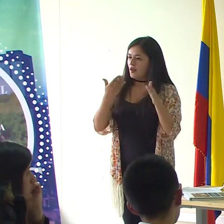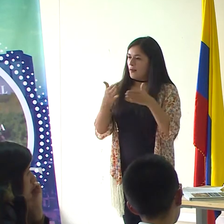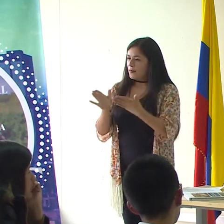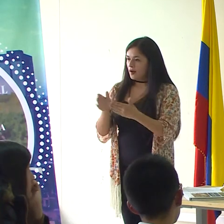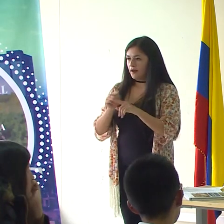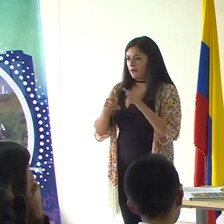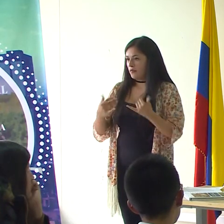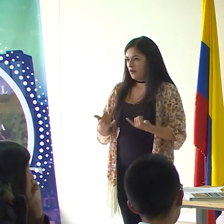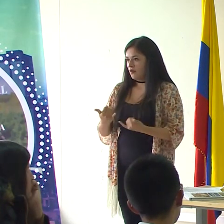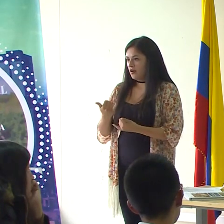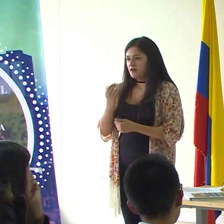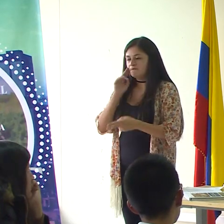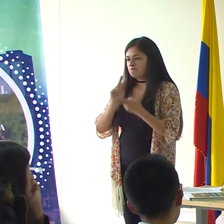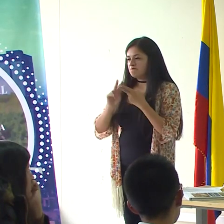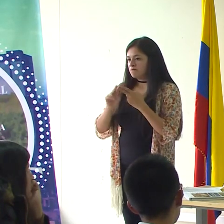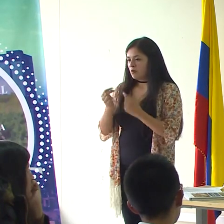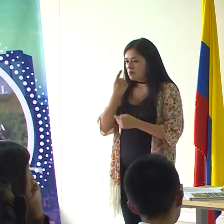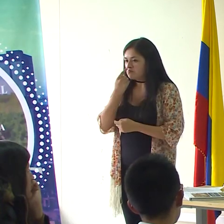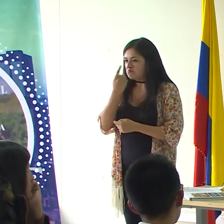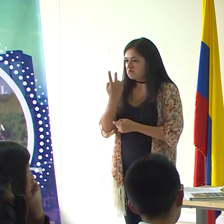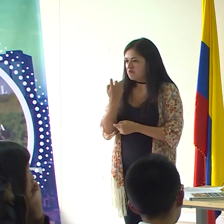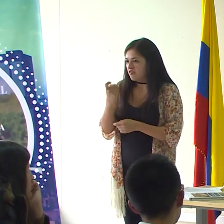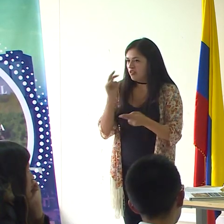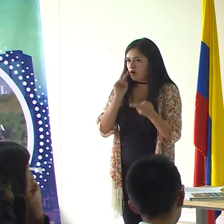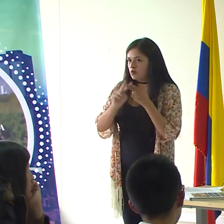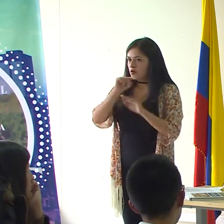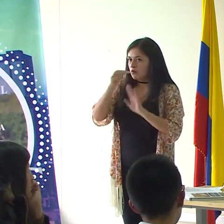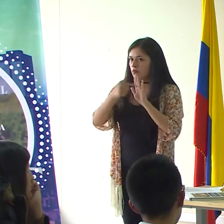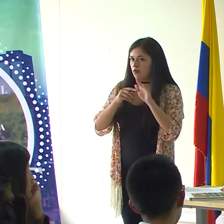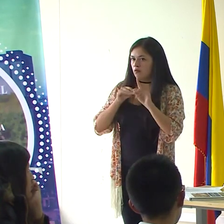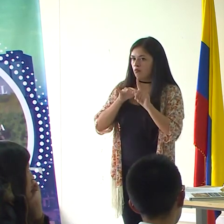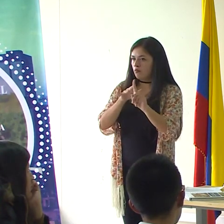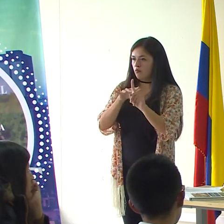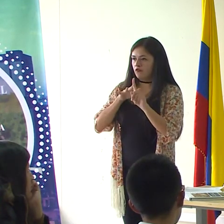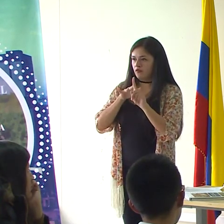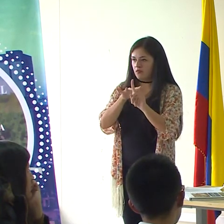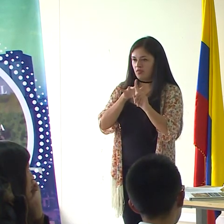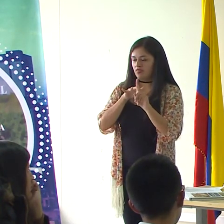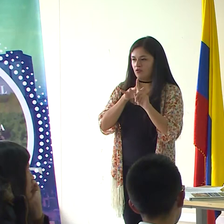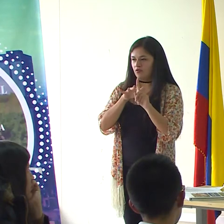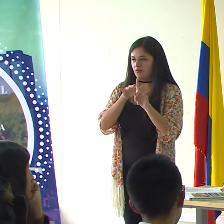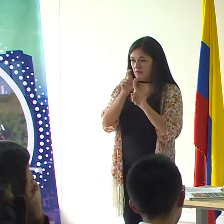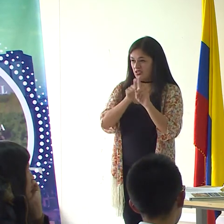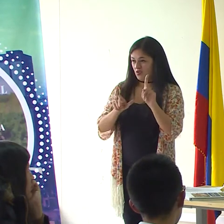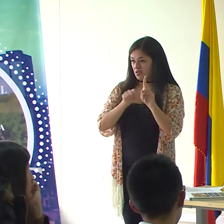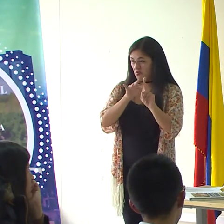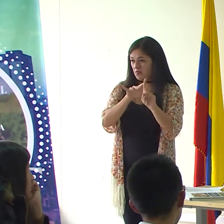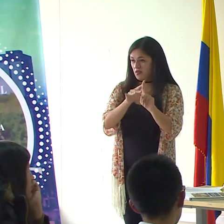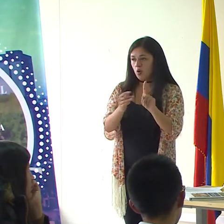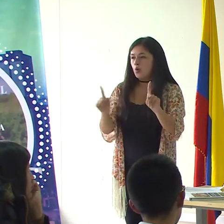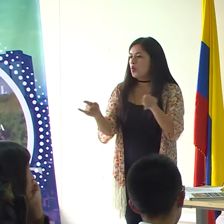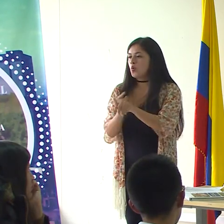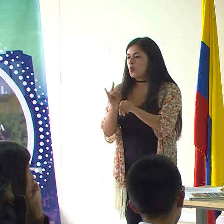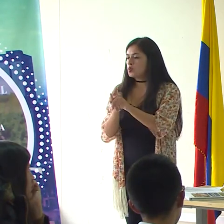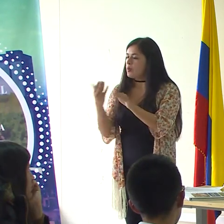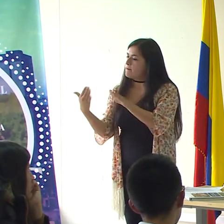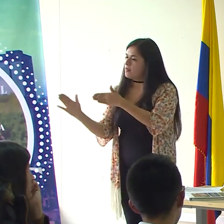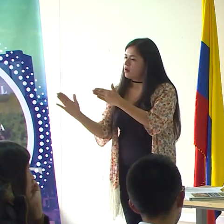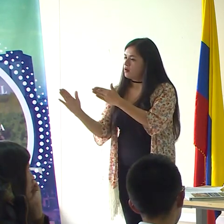vemos como explorado mucho desde el movimiento social digamos esa posibilidad de utilizar esas herramientas son instrumentos de